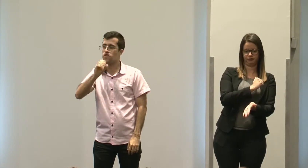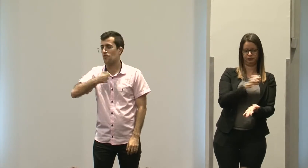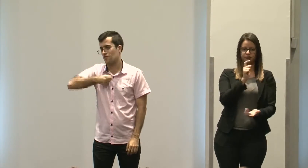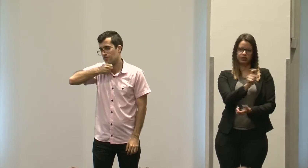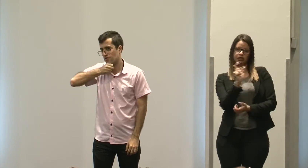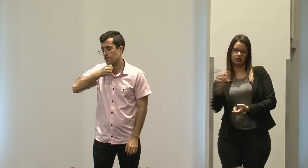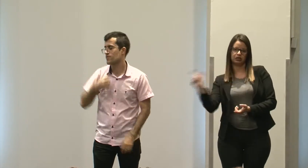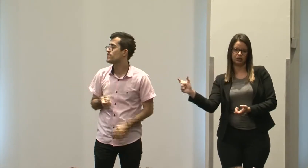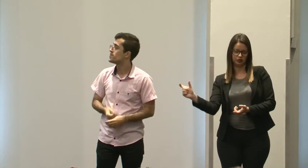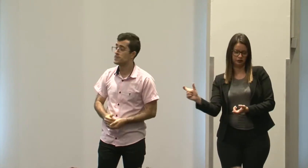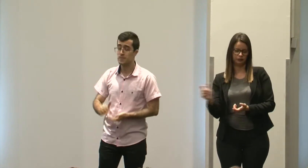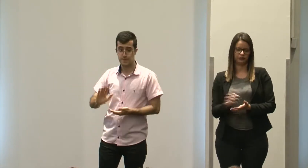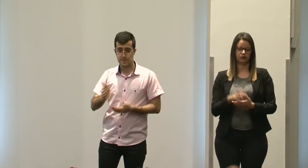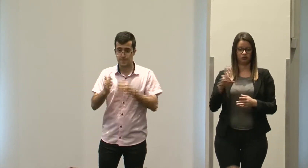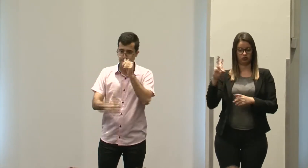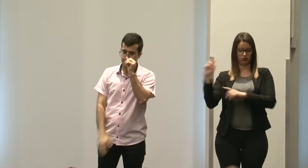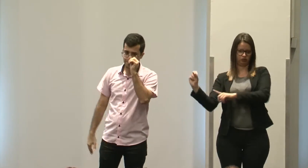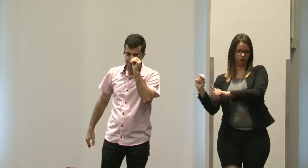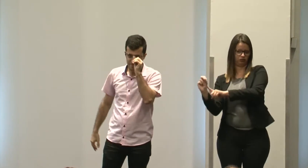vogal,